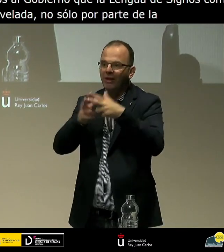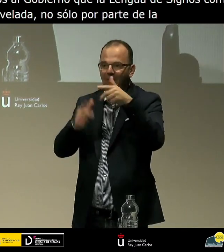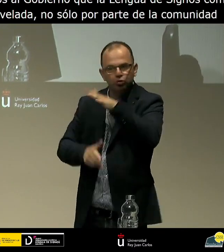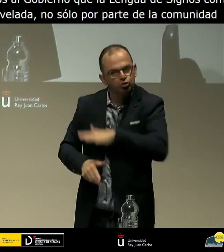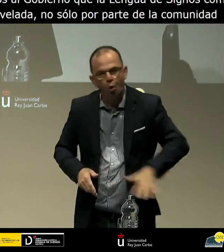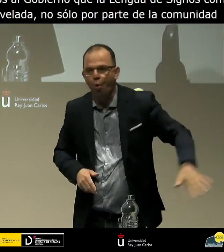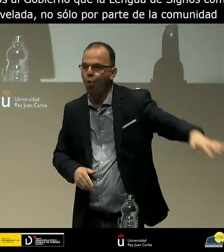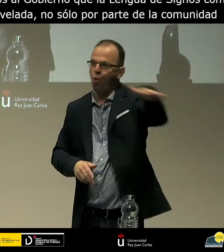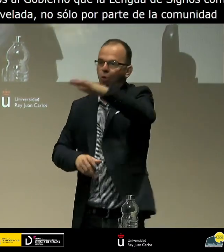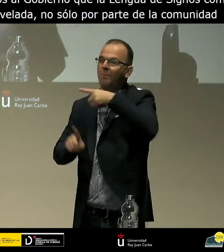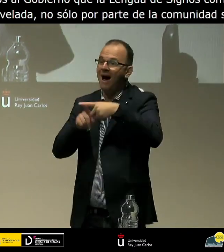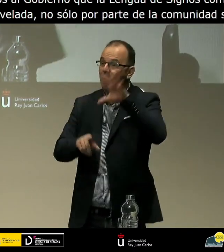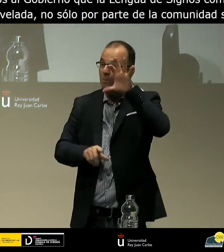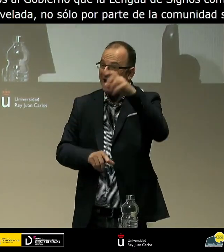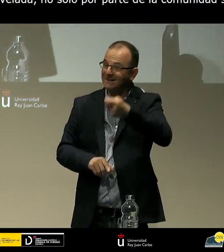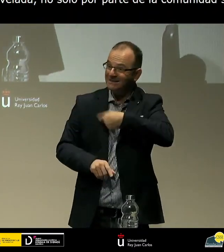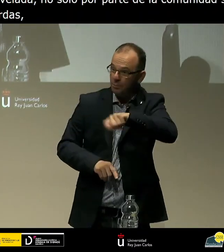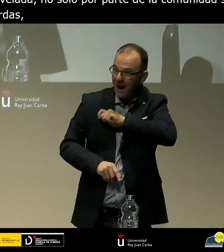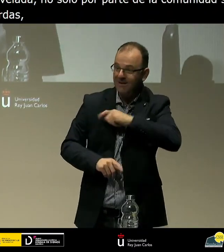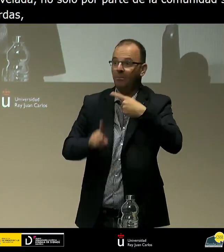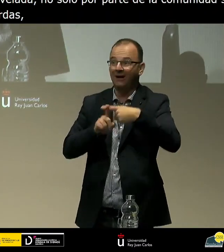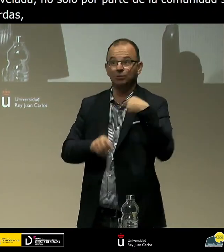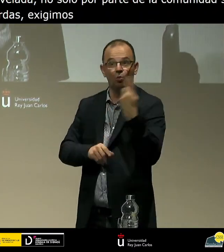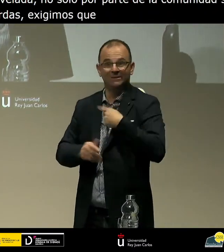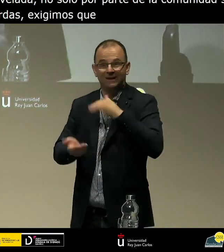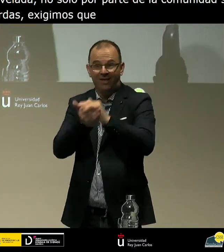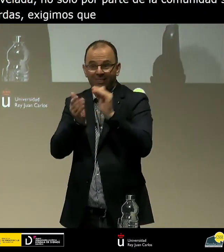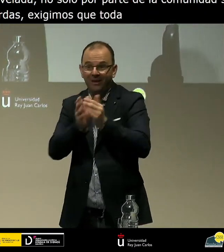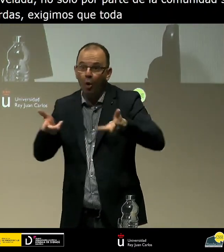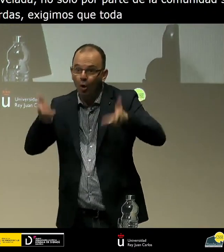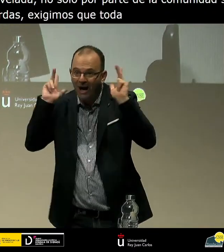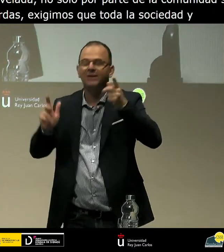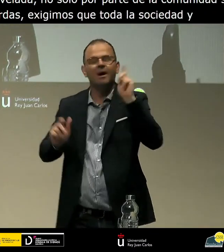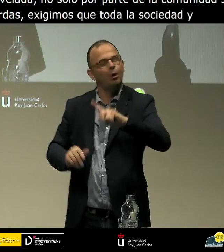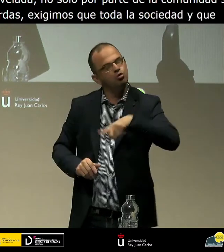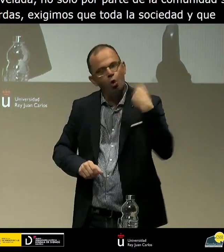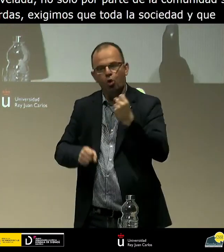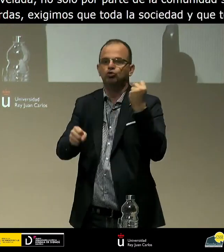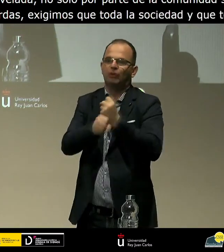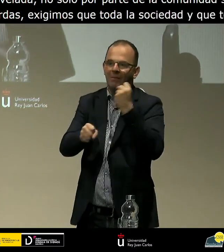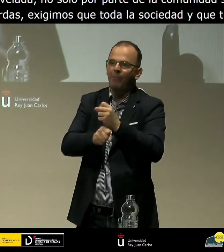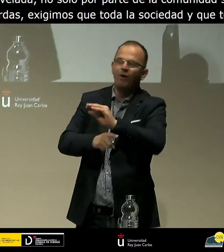sordas. Exigimos que toda la sociedad y que todo el país